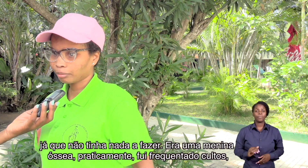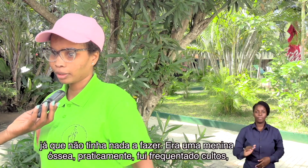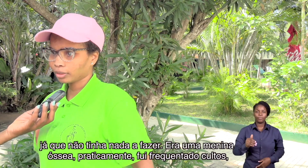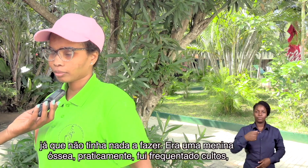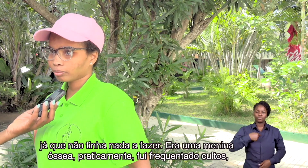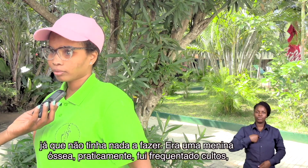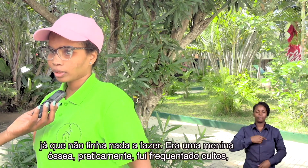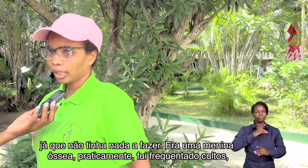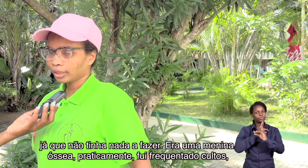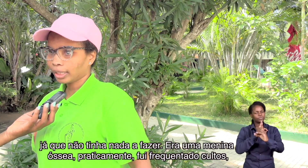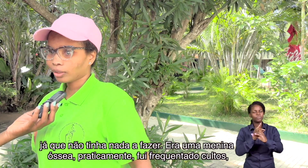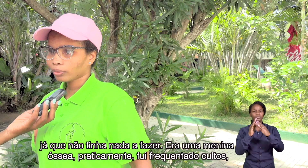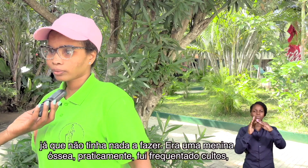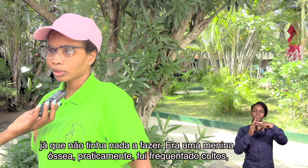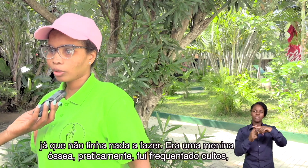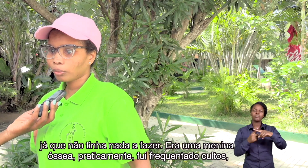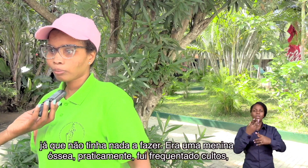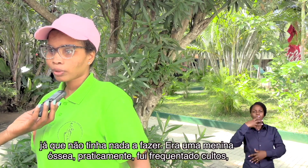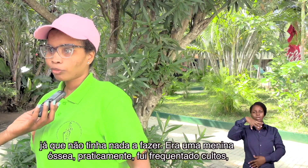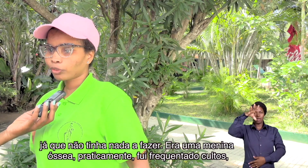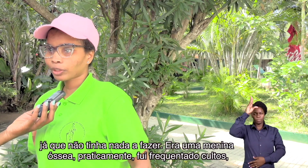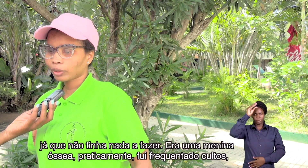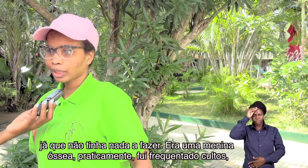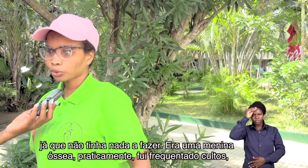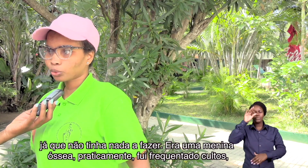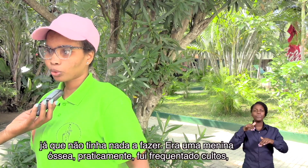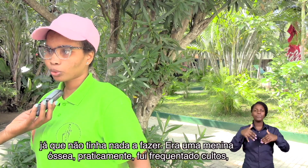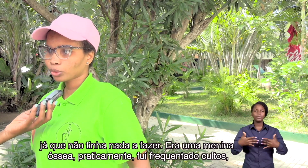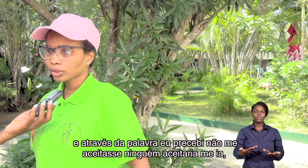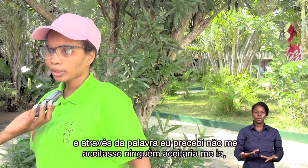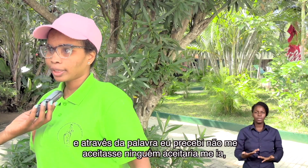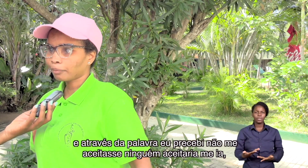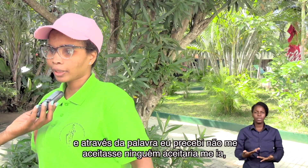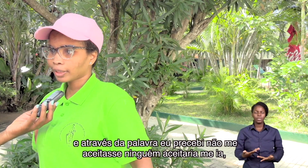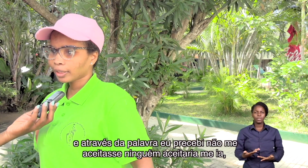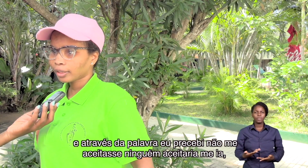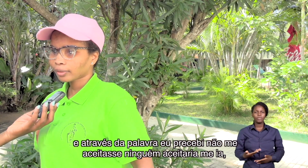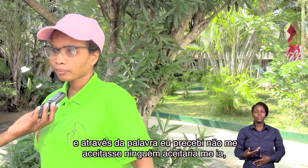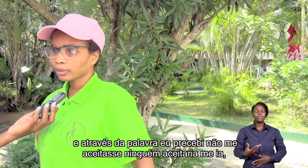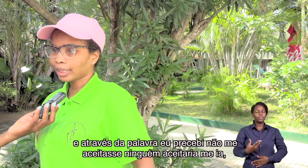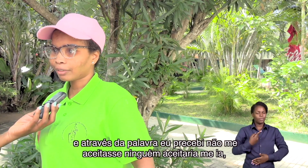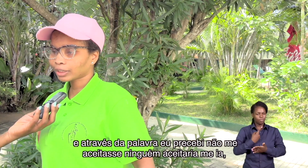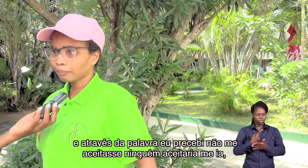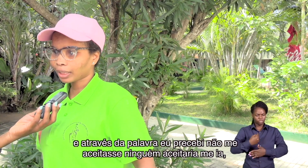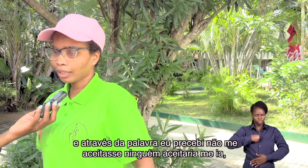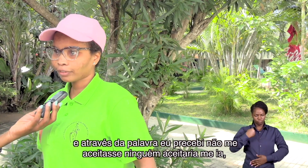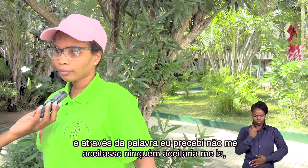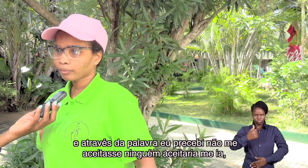praticamente. Então eu fui frequentando os cultos e aprendi. E através da palavra